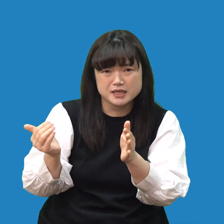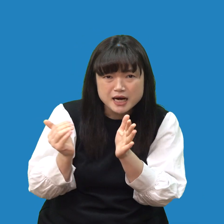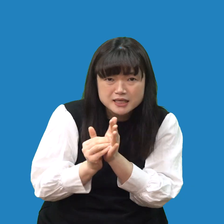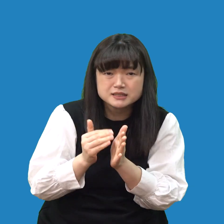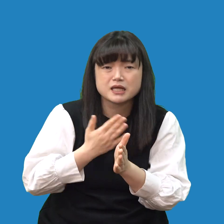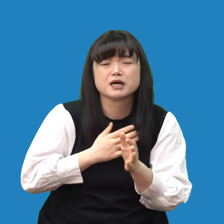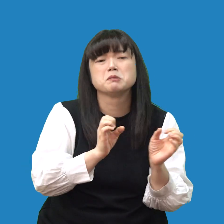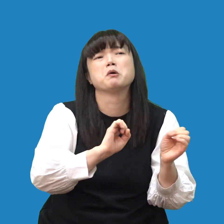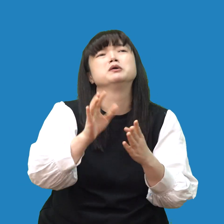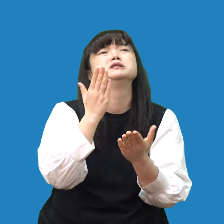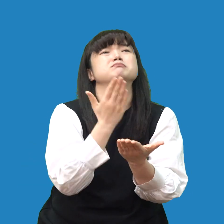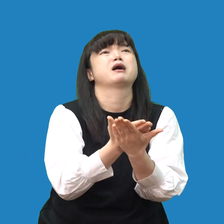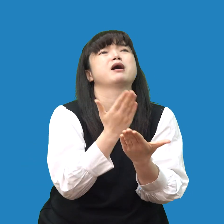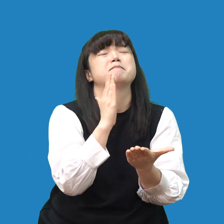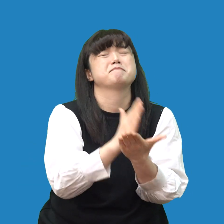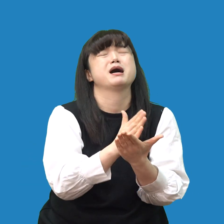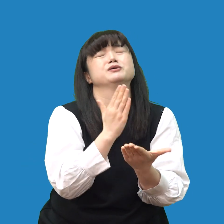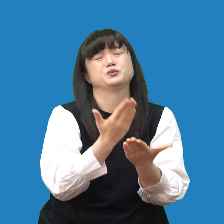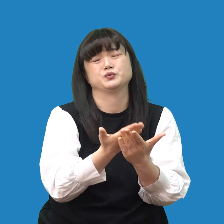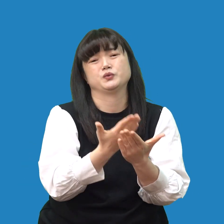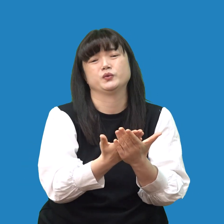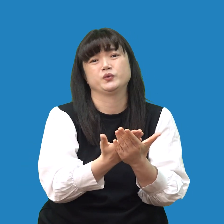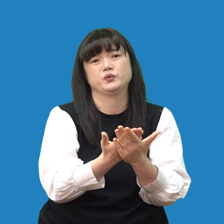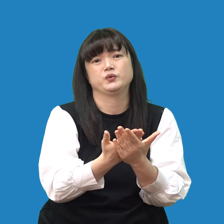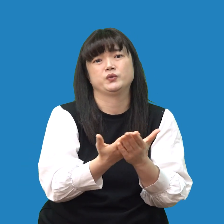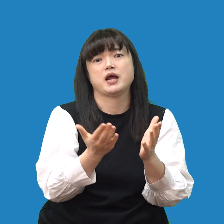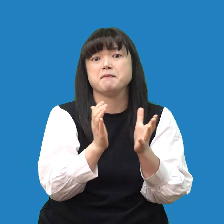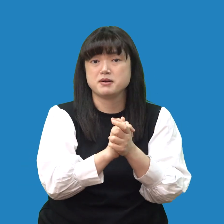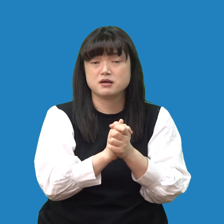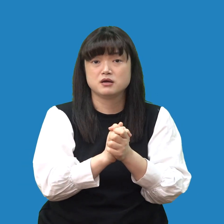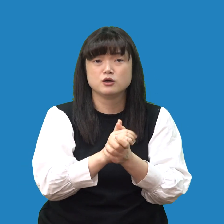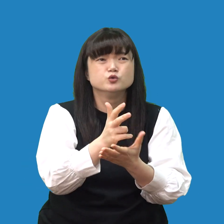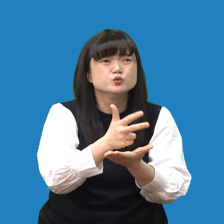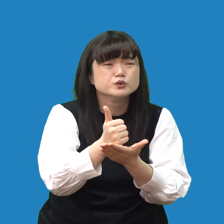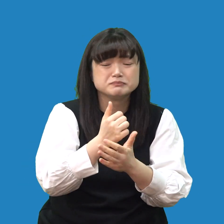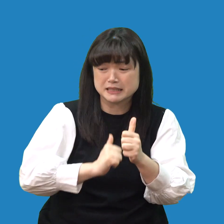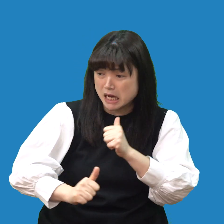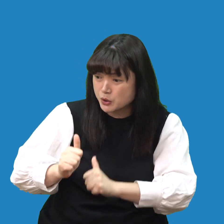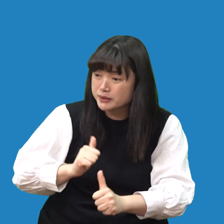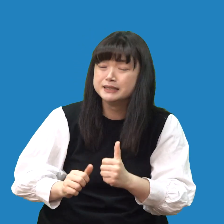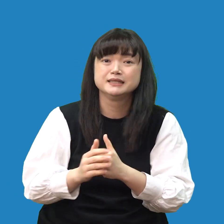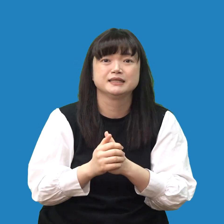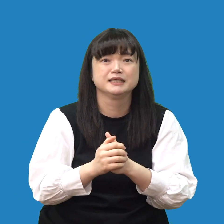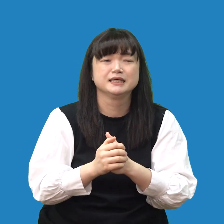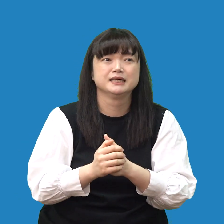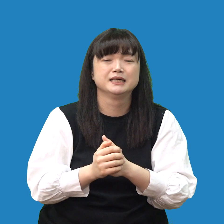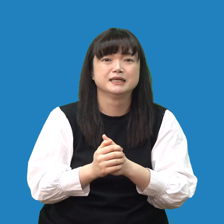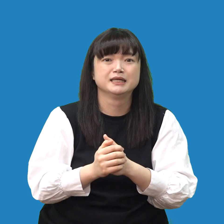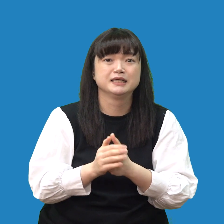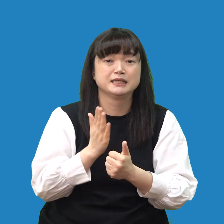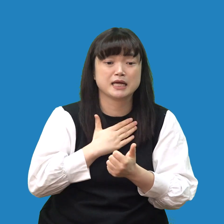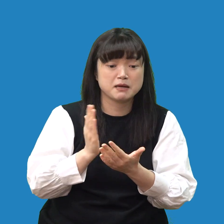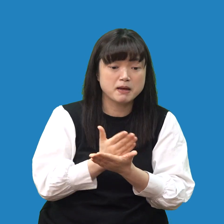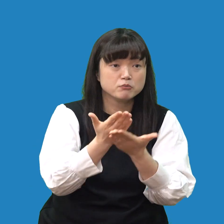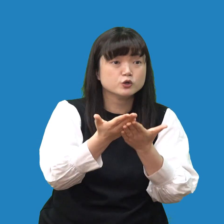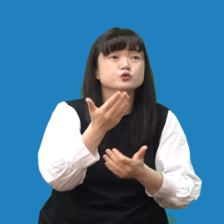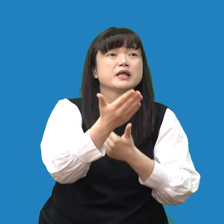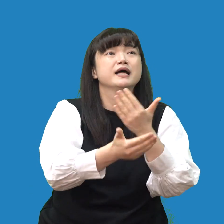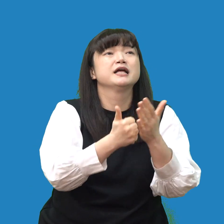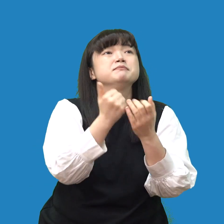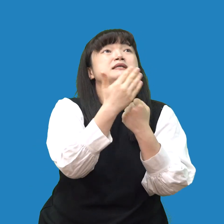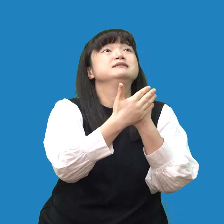전하기까지 나를 버리지 마소서. 아멘. 주님, 내 자손들이 참 내게 베푸신 하나님의